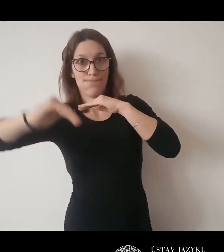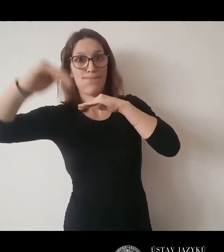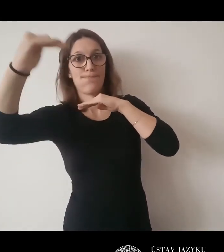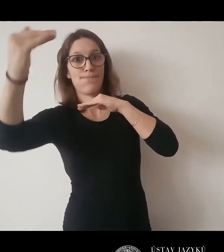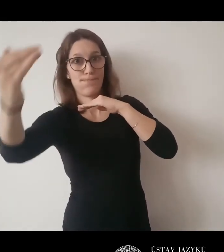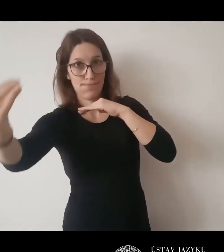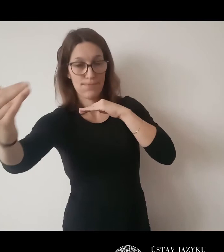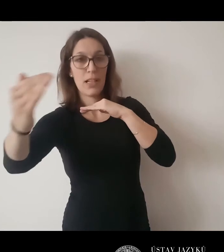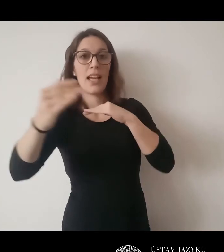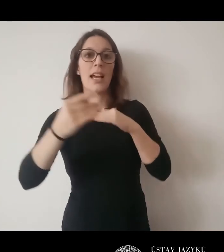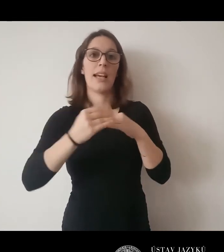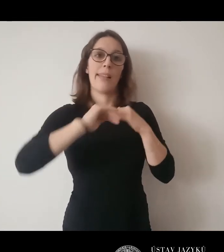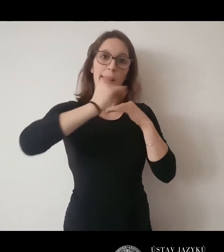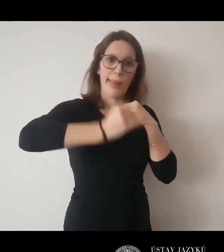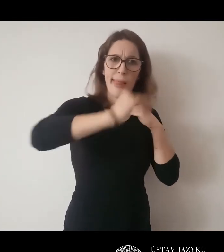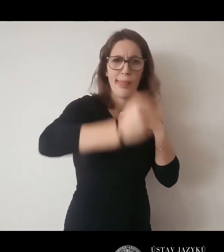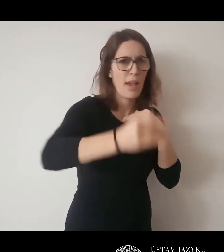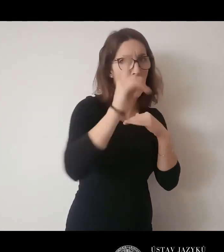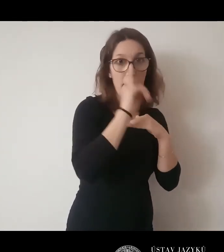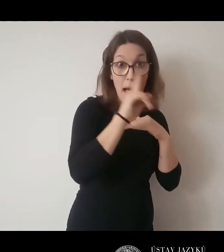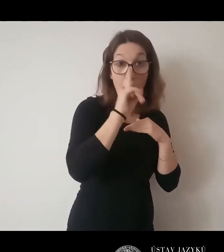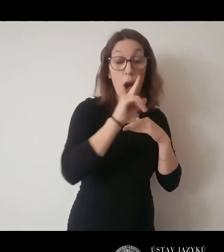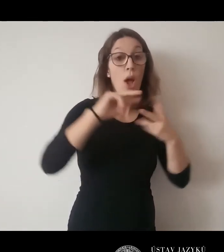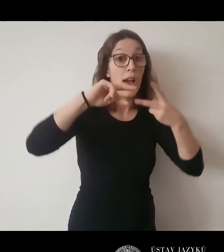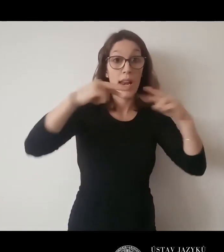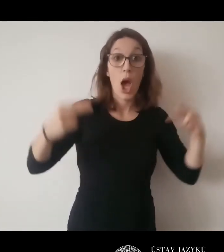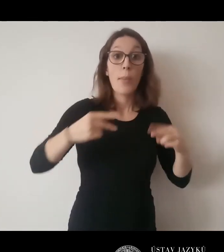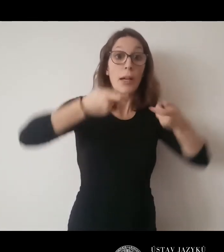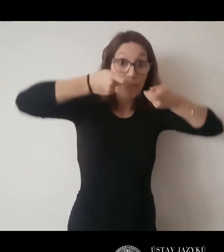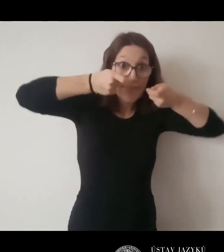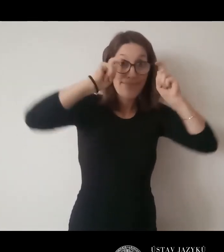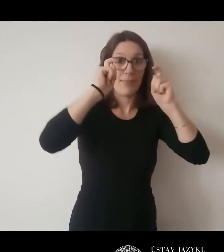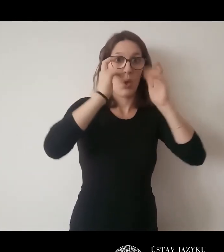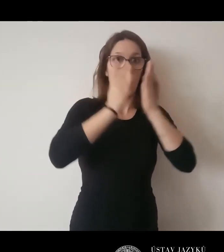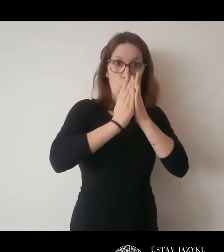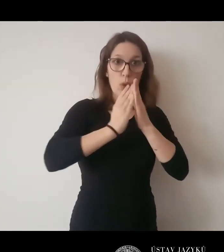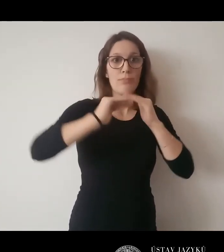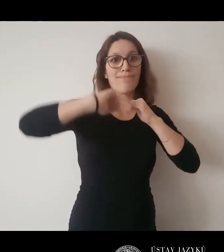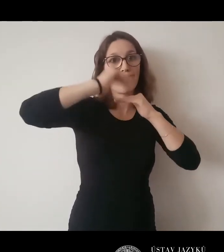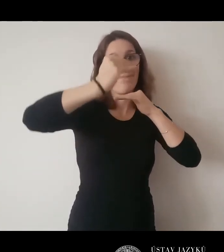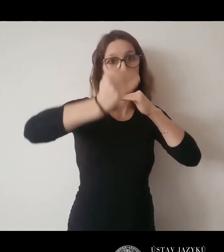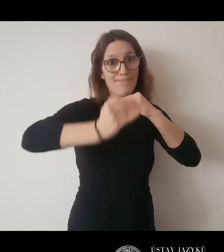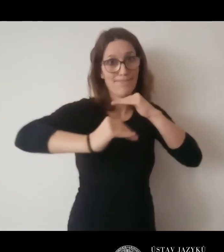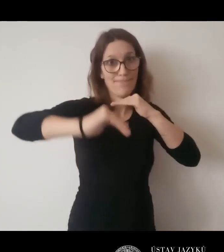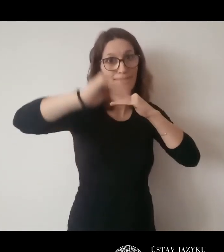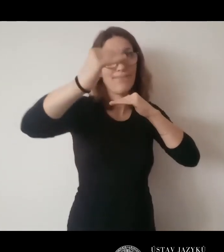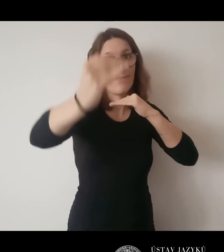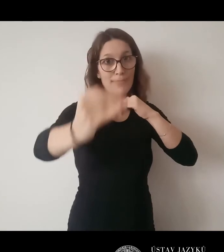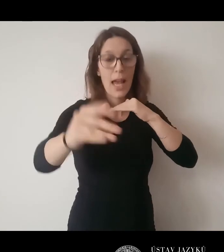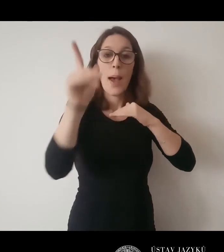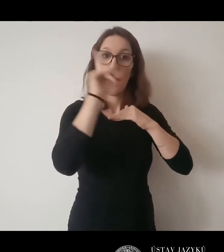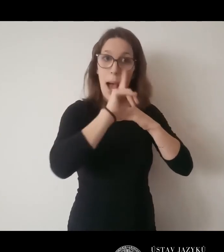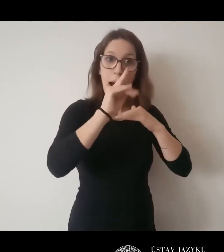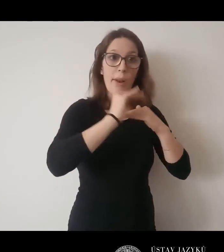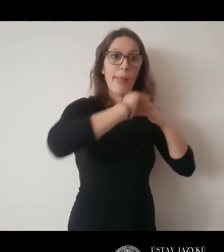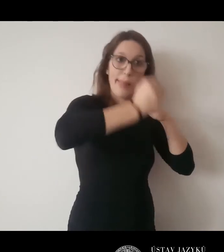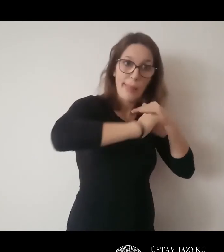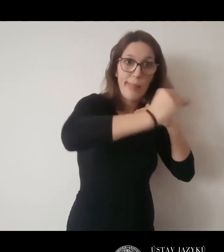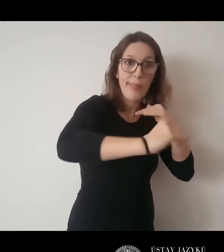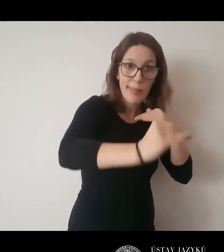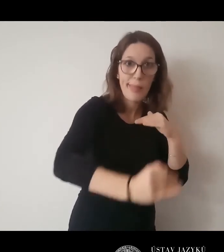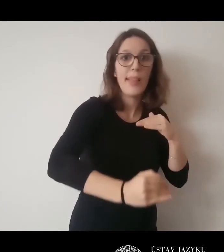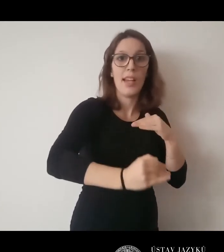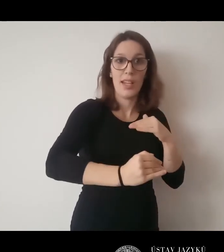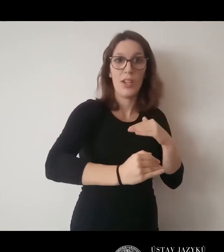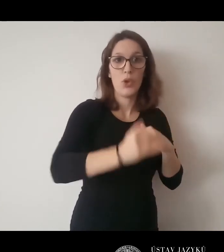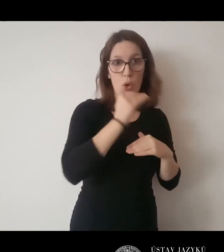bude aktivnější jiné frekvenční pásmo než při stavu bdělosti. A právě to je pro nás v rámci EEG tréninku